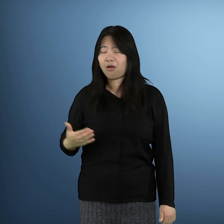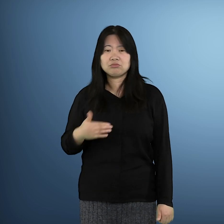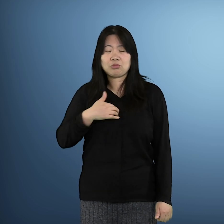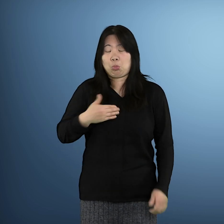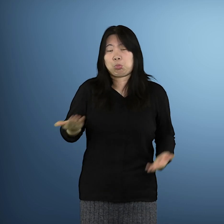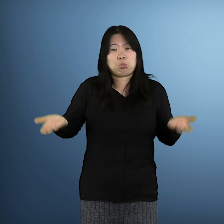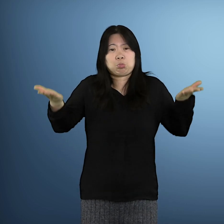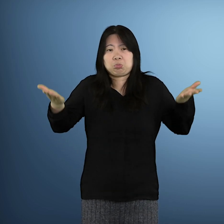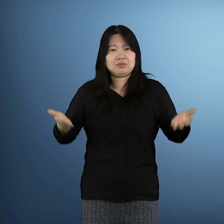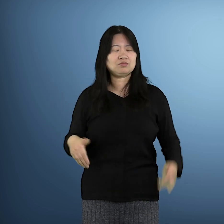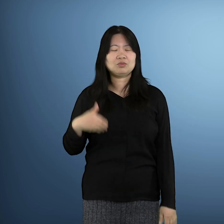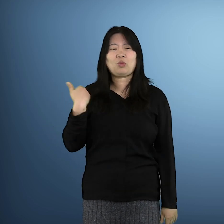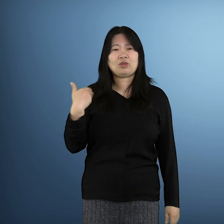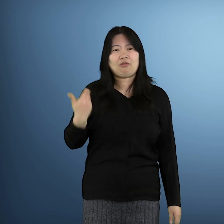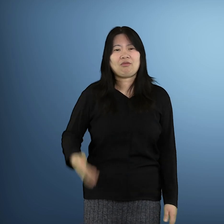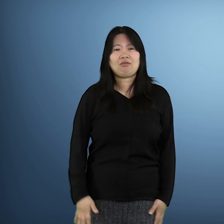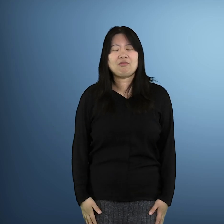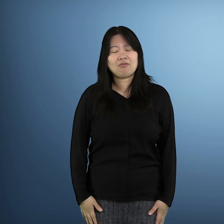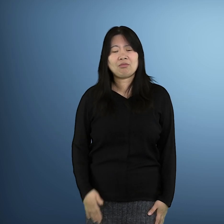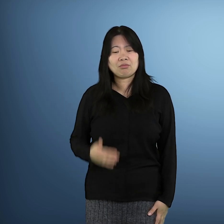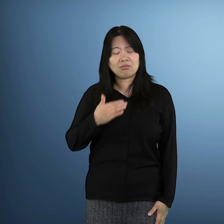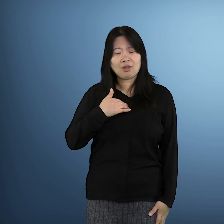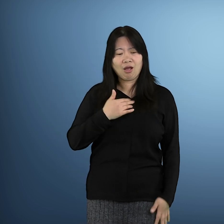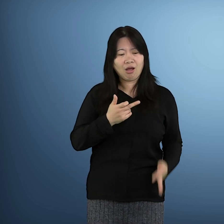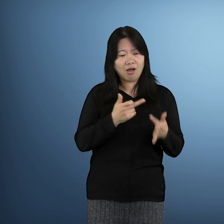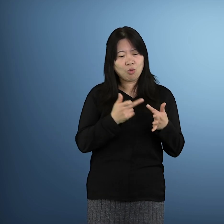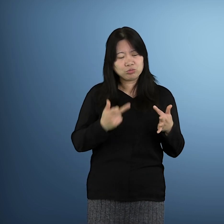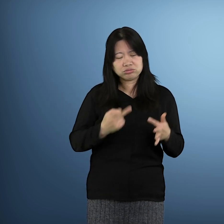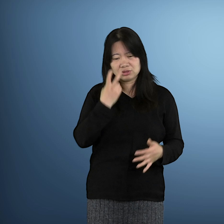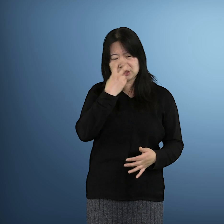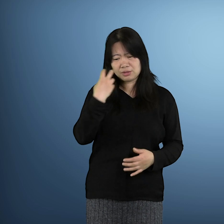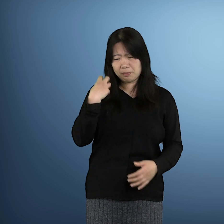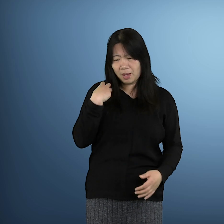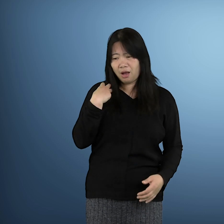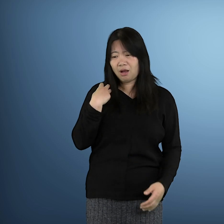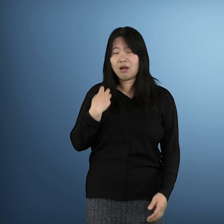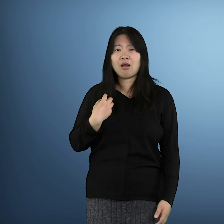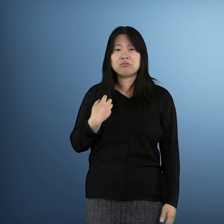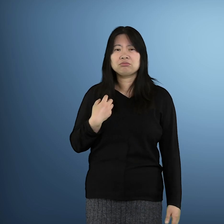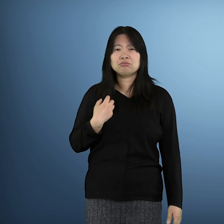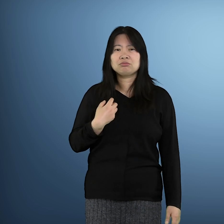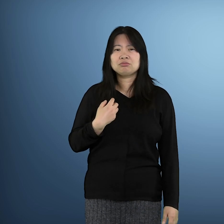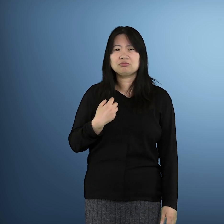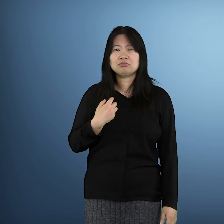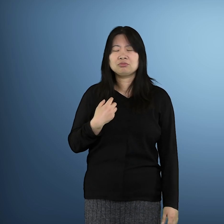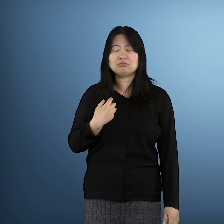못합니다. 내가 내 아우를 지키는 자니까. 거짓말이죠.